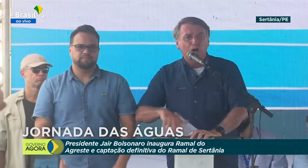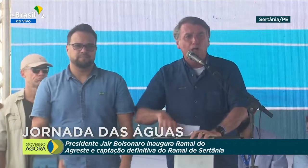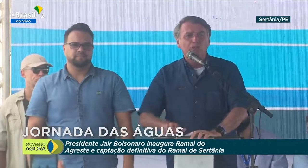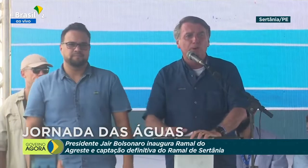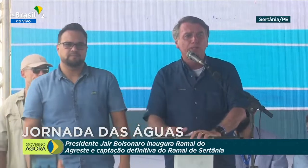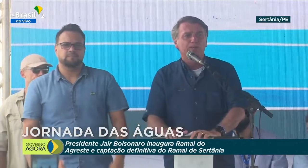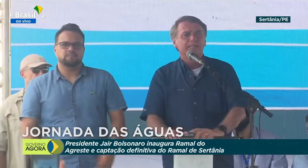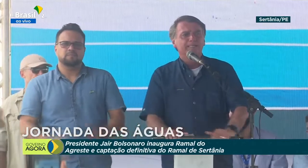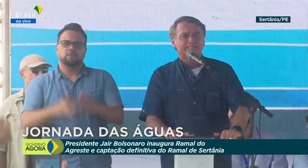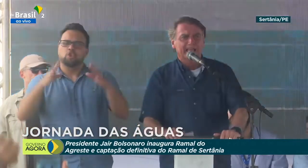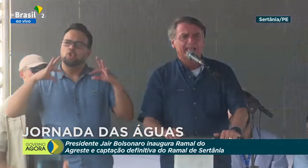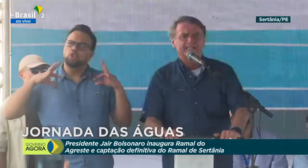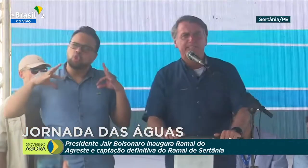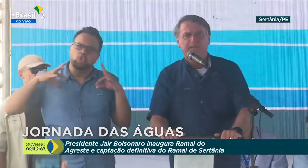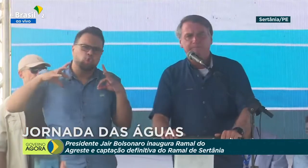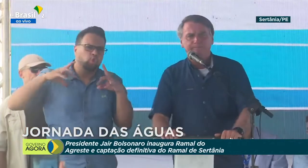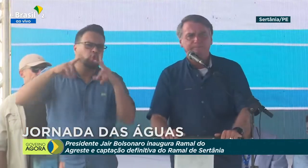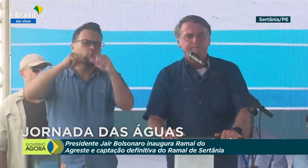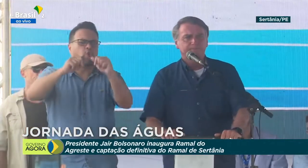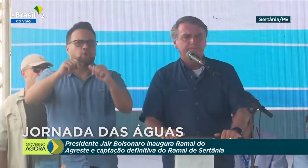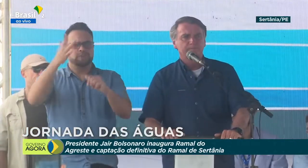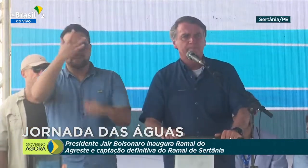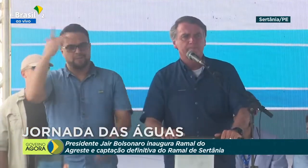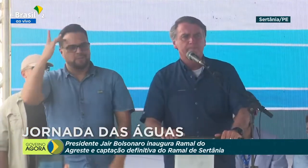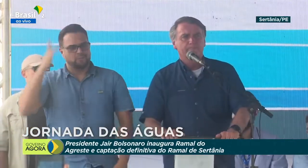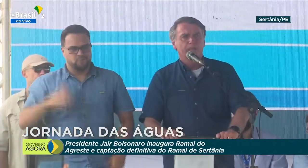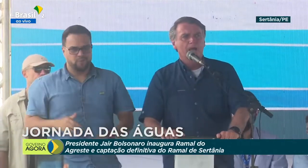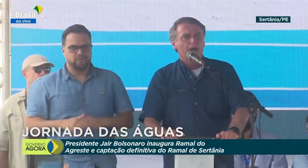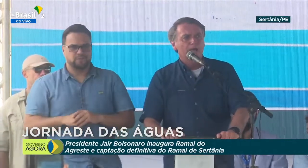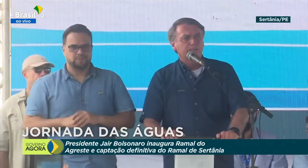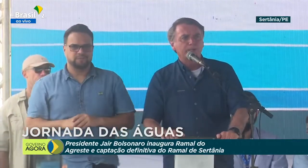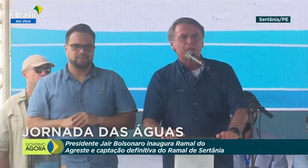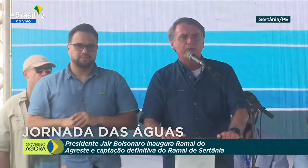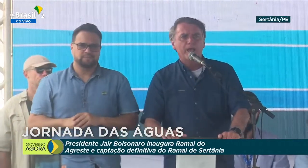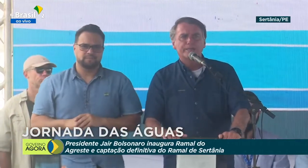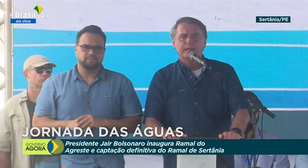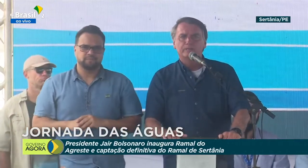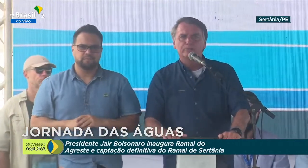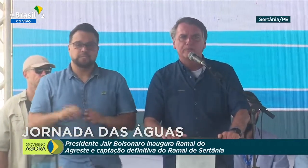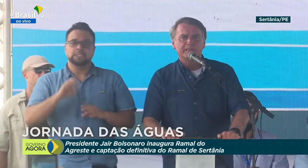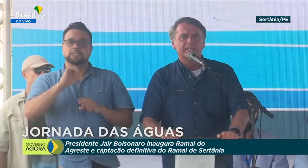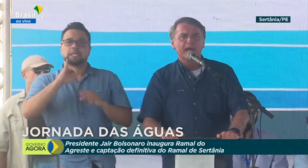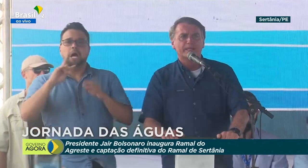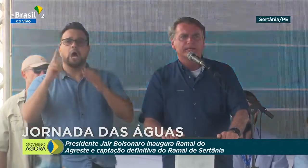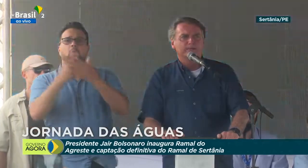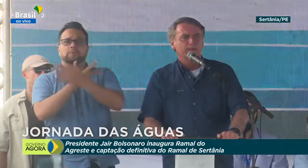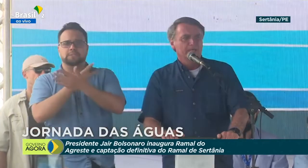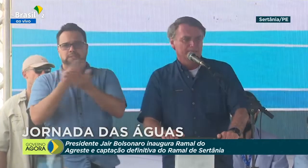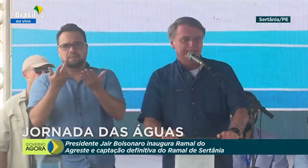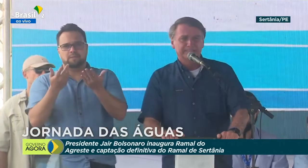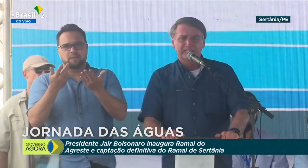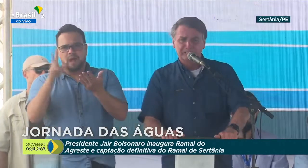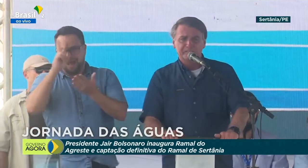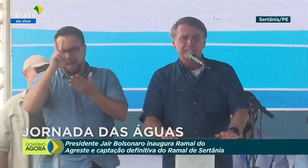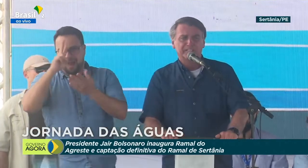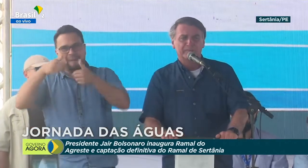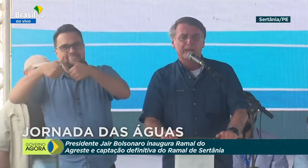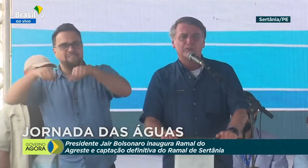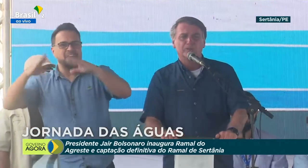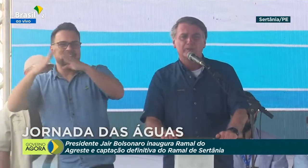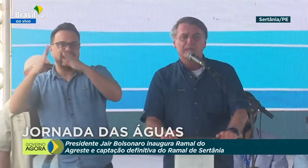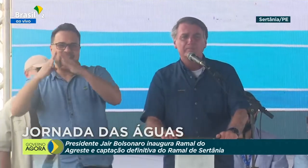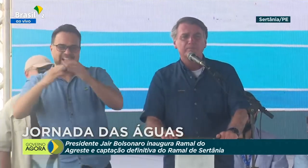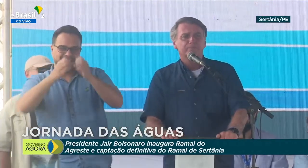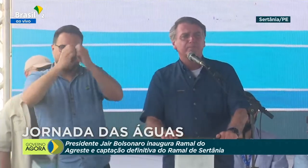Para todo mundo, sem exceção. As consequências do Fique em Casa, da tentativa de